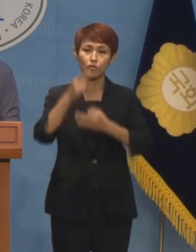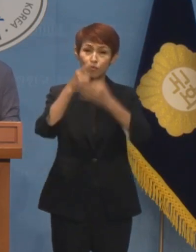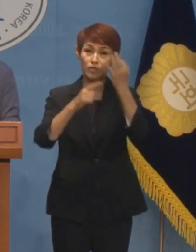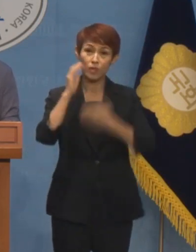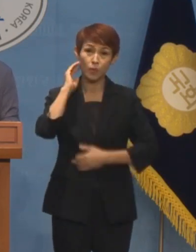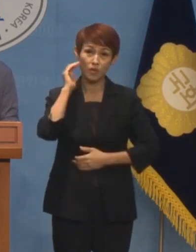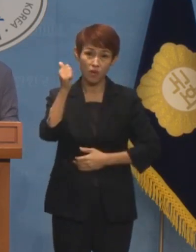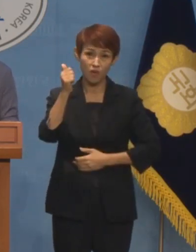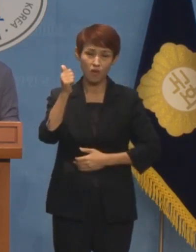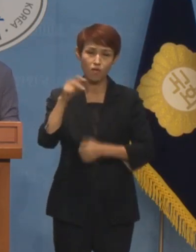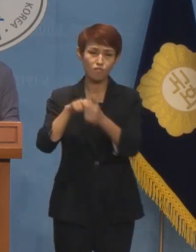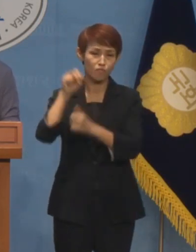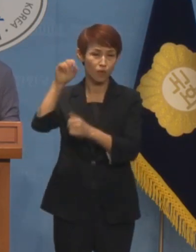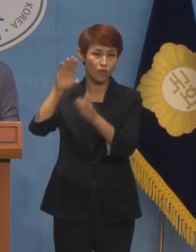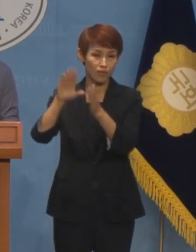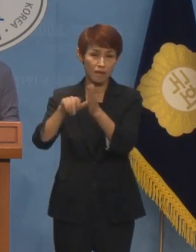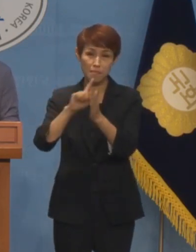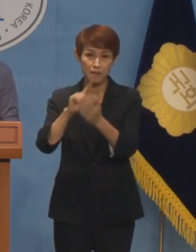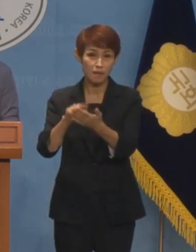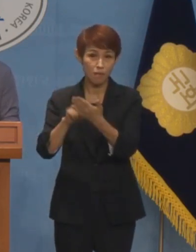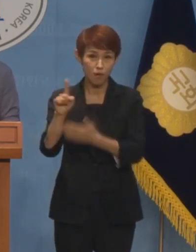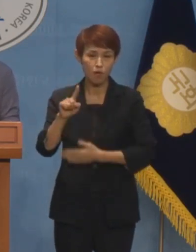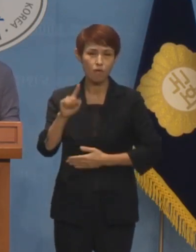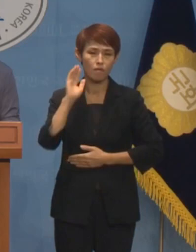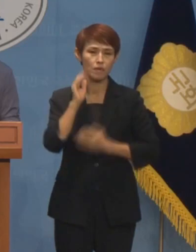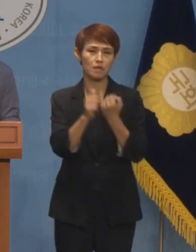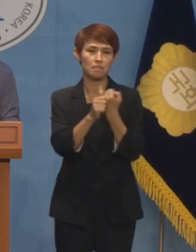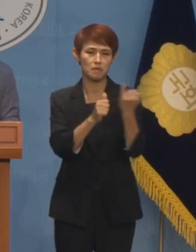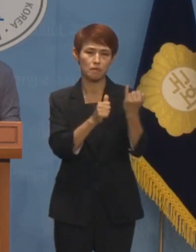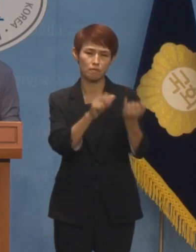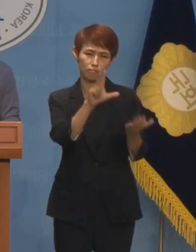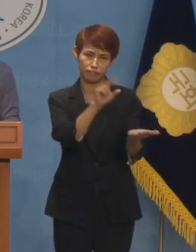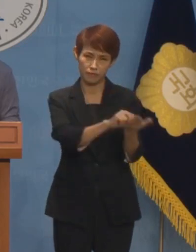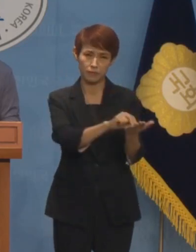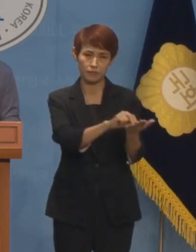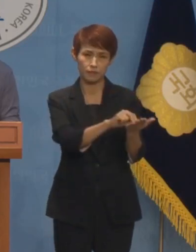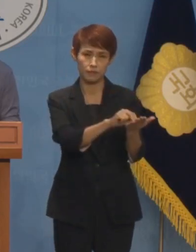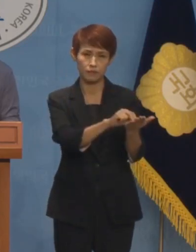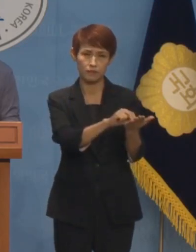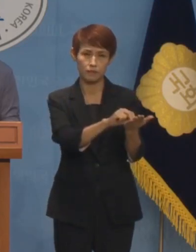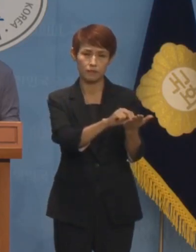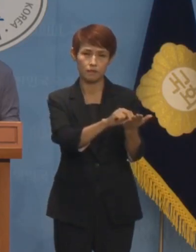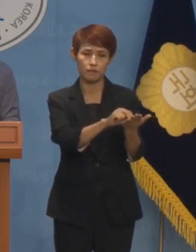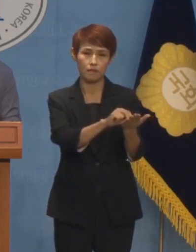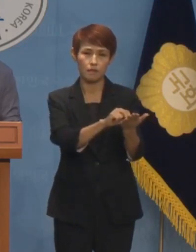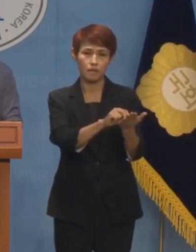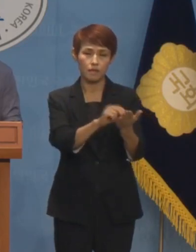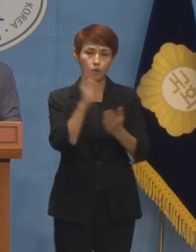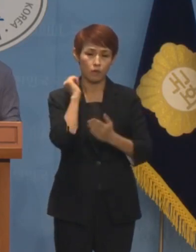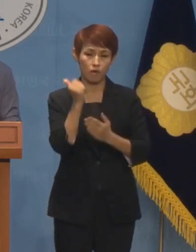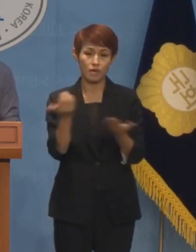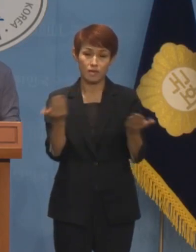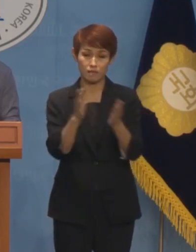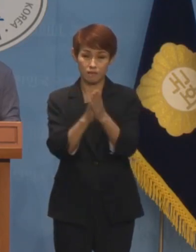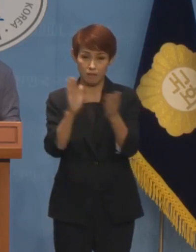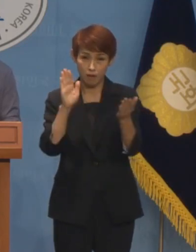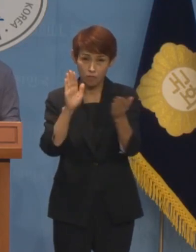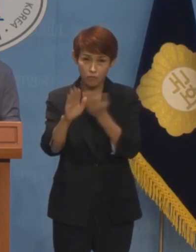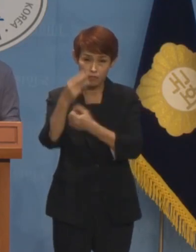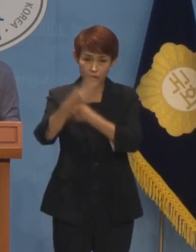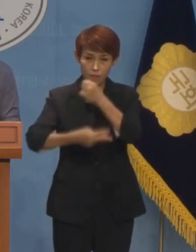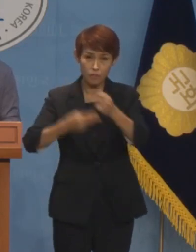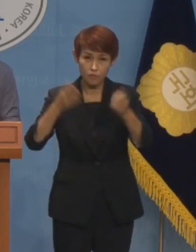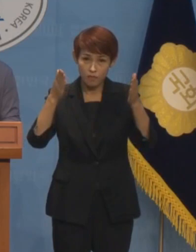대통령의 후보 시절부터 제기된 이른바 김건희 리스크는 취임 이후에도 지난 3년간